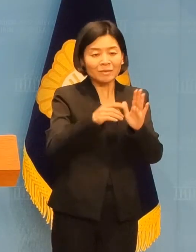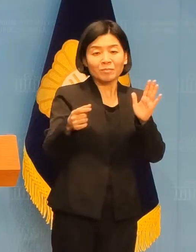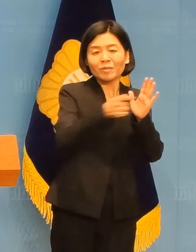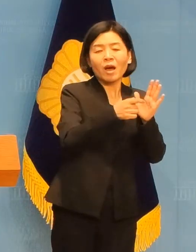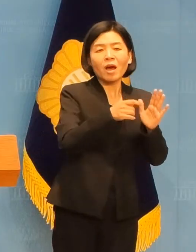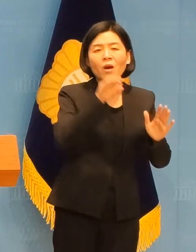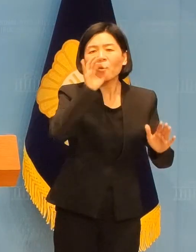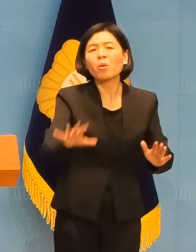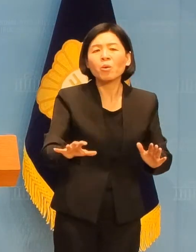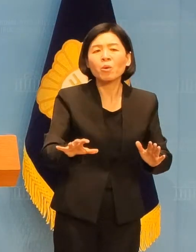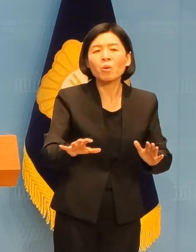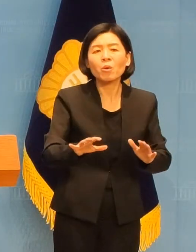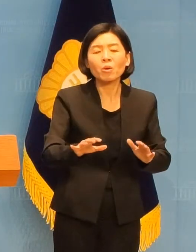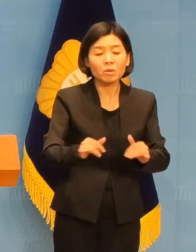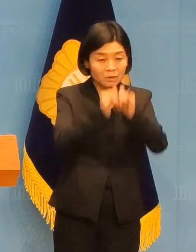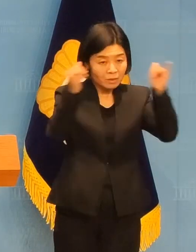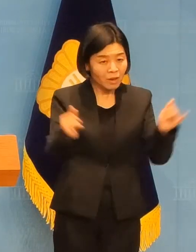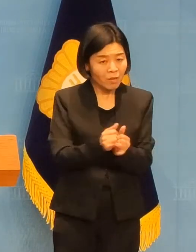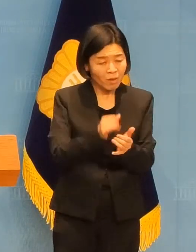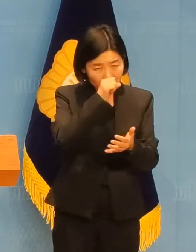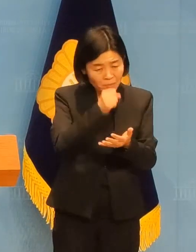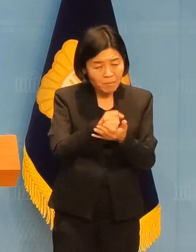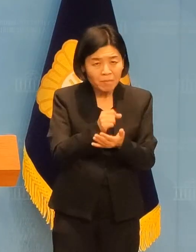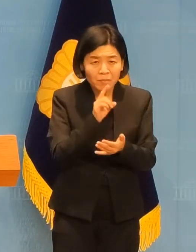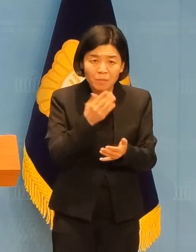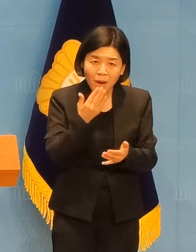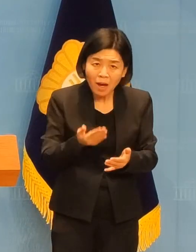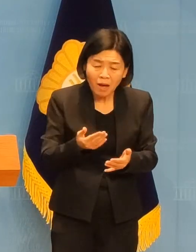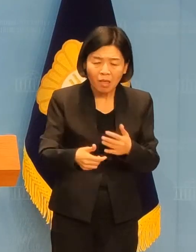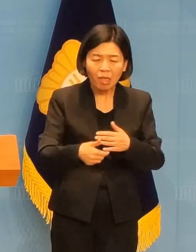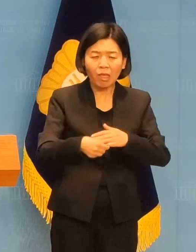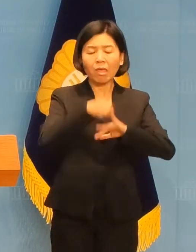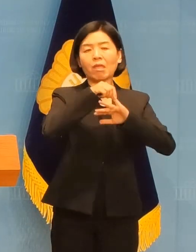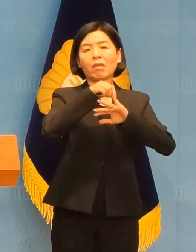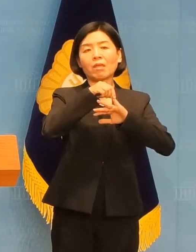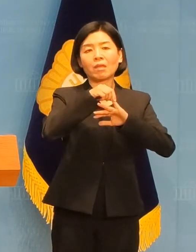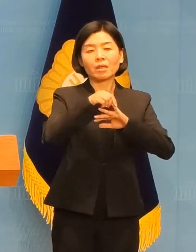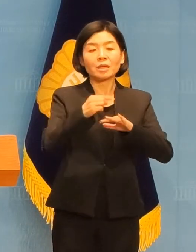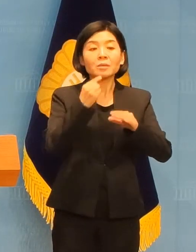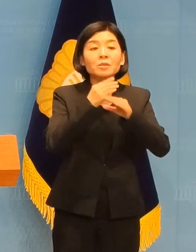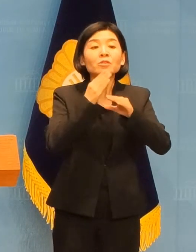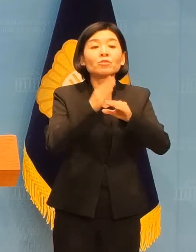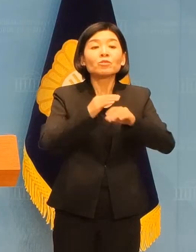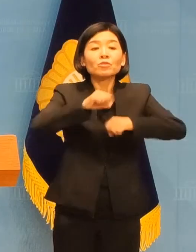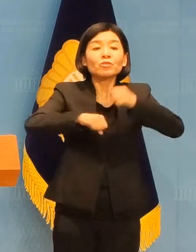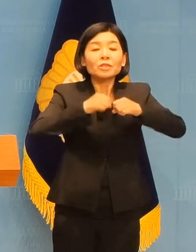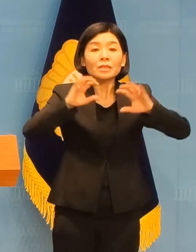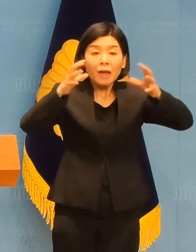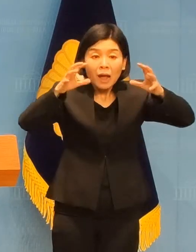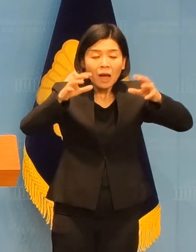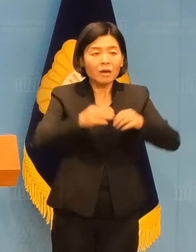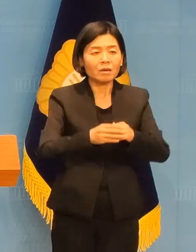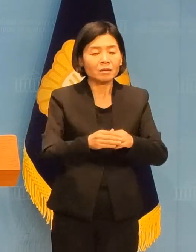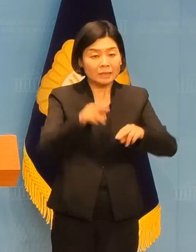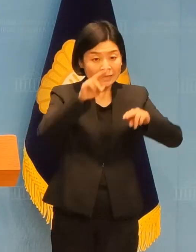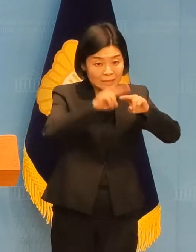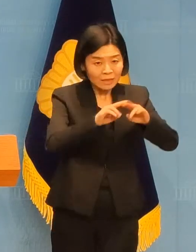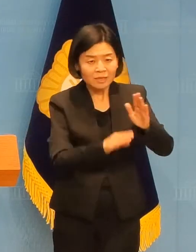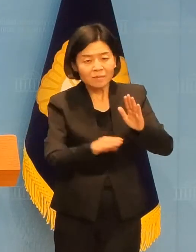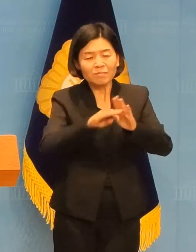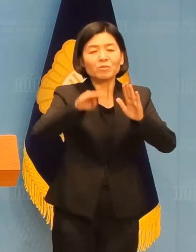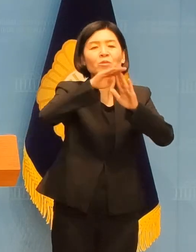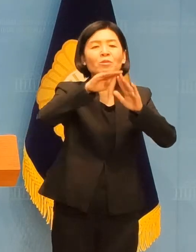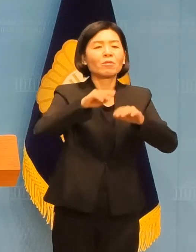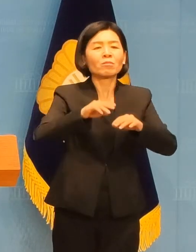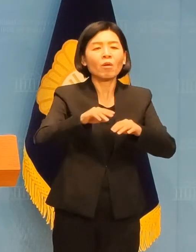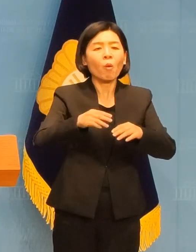이게 정상적인 사회입니까? 민주공화국 대한민국은 신분과 계급이 없음을 천명하건만 현실은